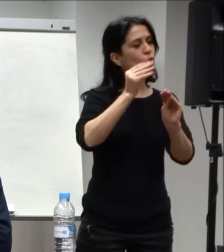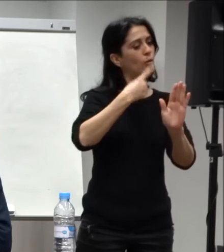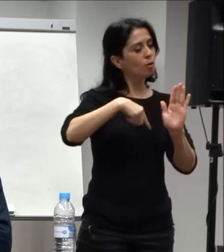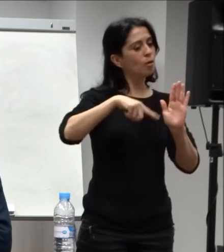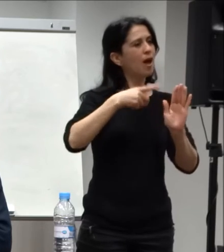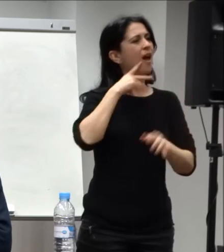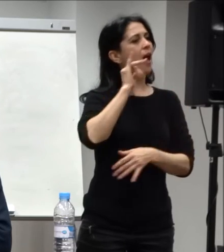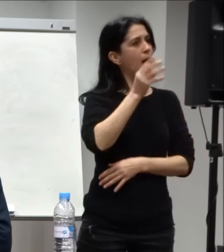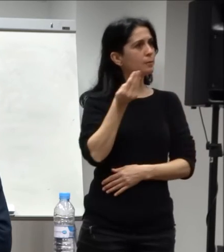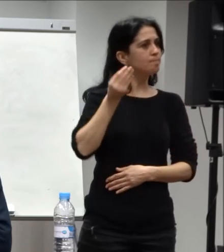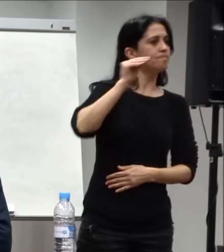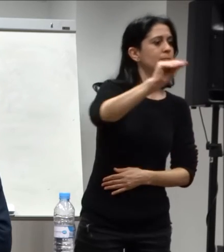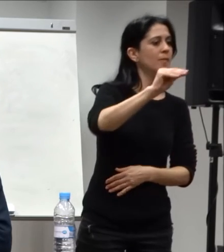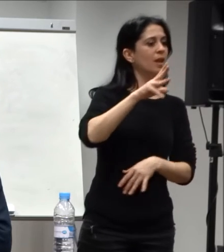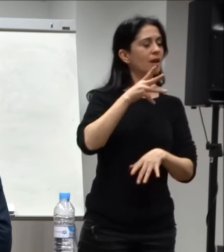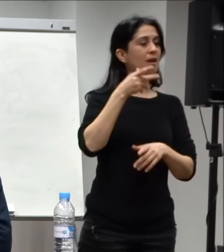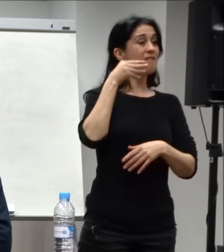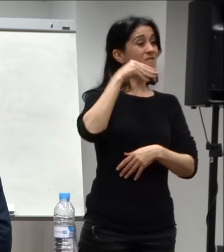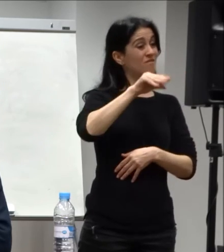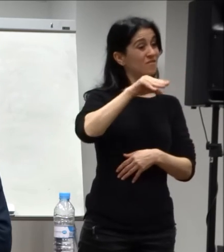de cálculo. Eso os diremos